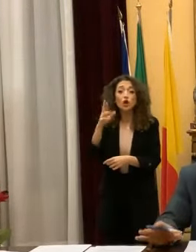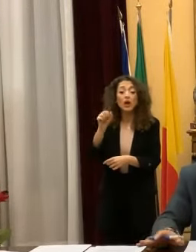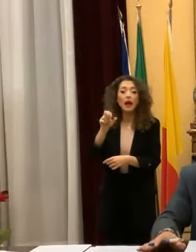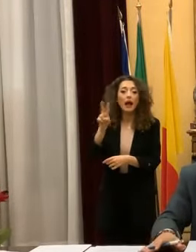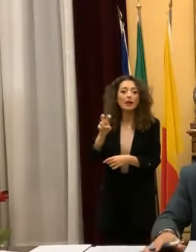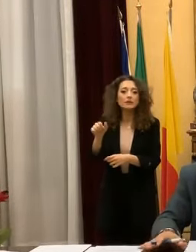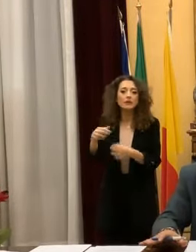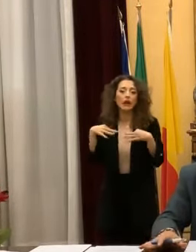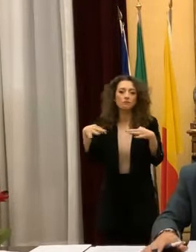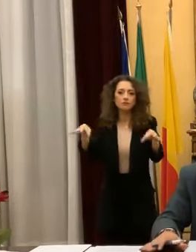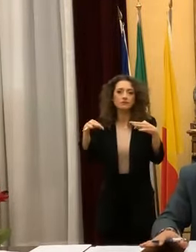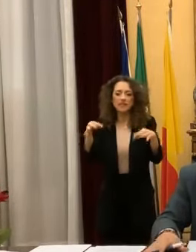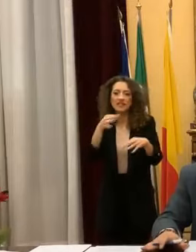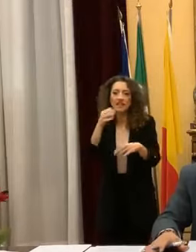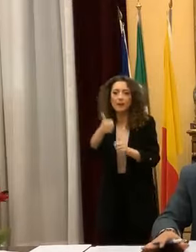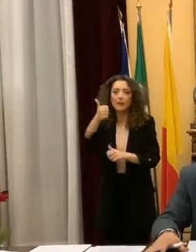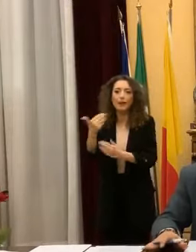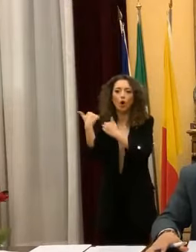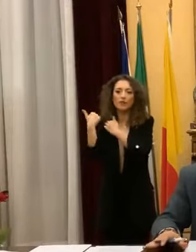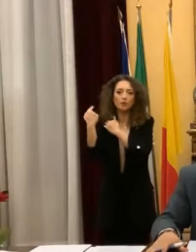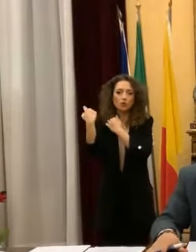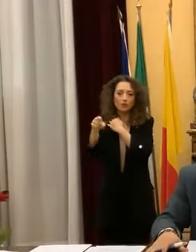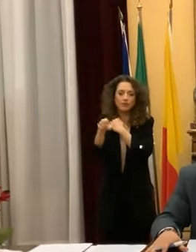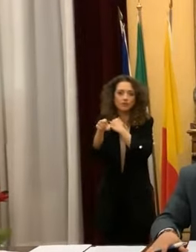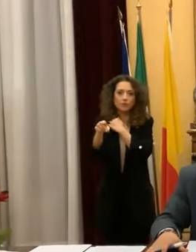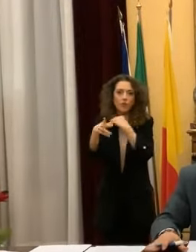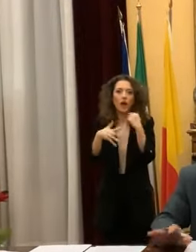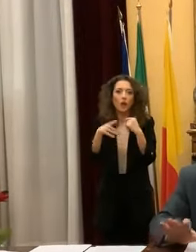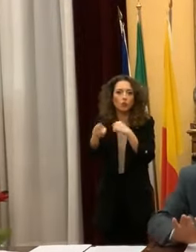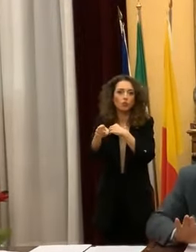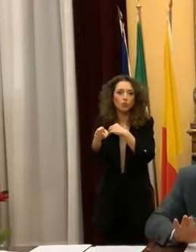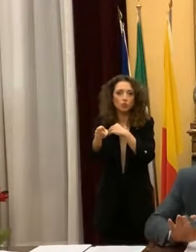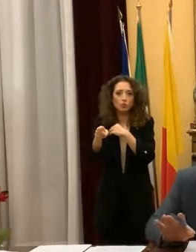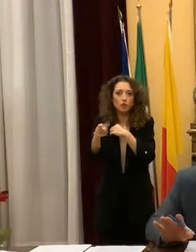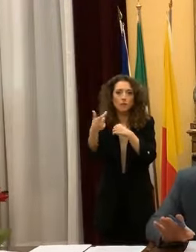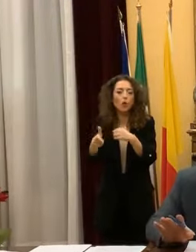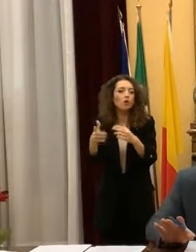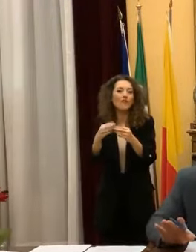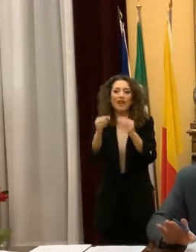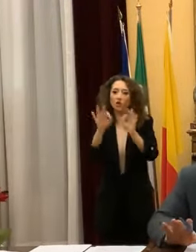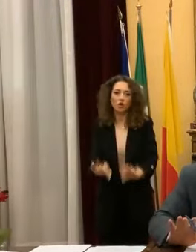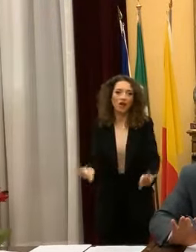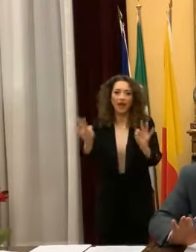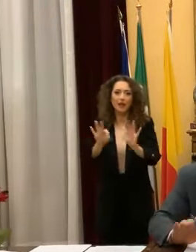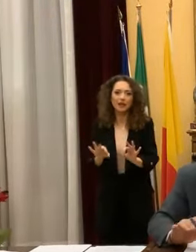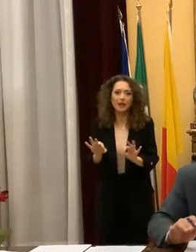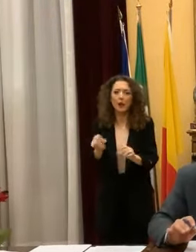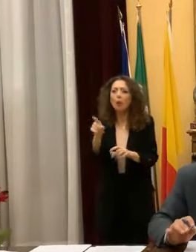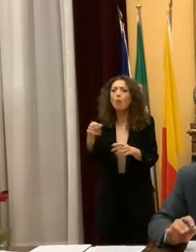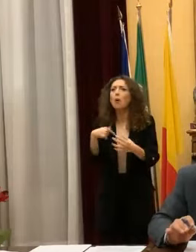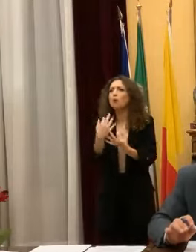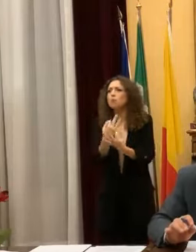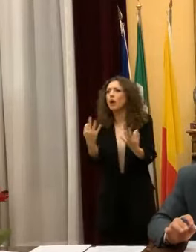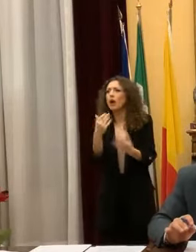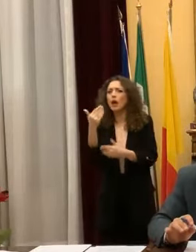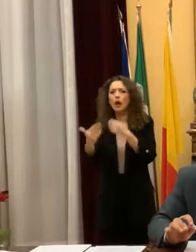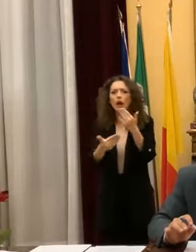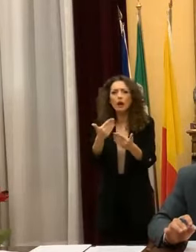responsabile di questa situazione pandemica a Messina. Per lui andava tutto bene.